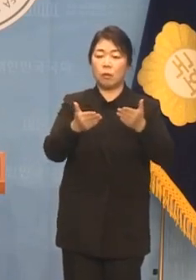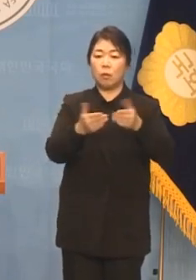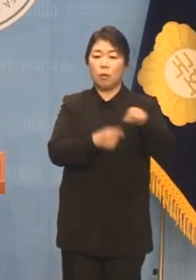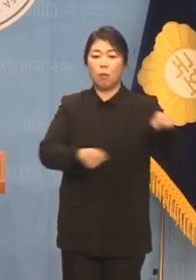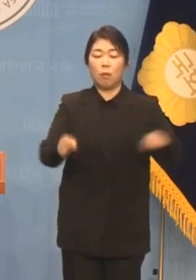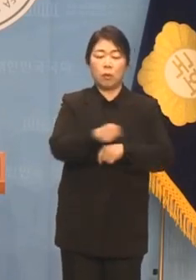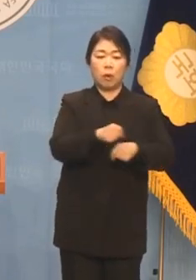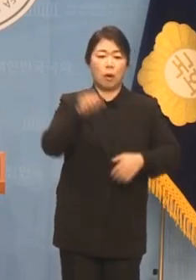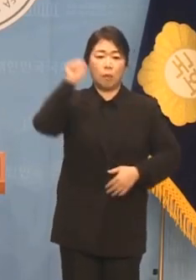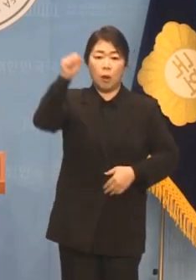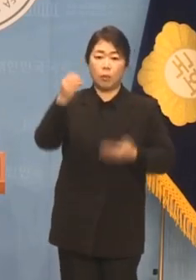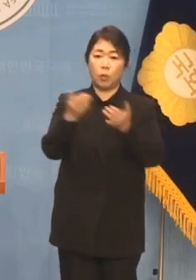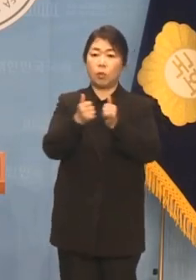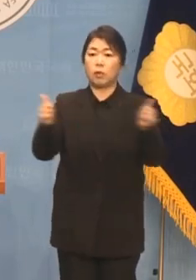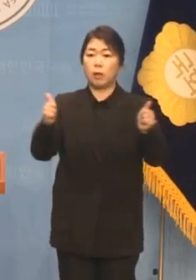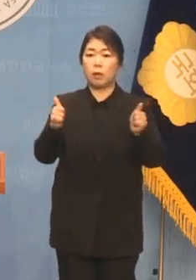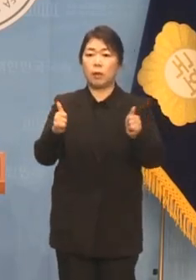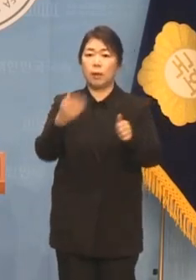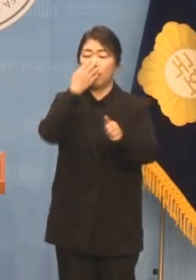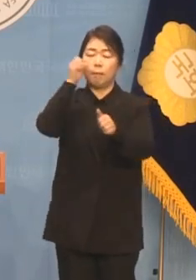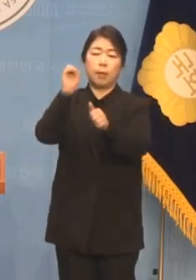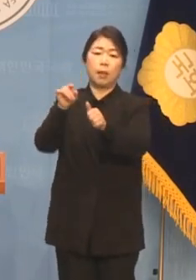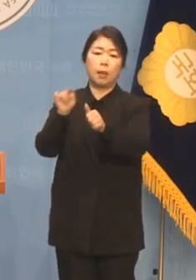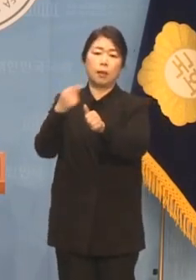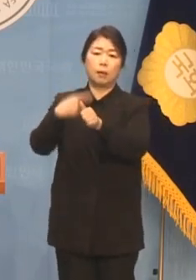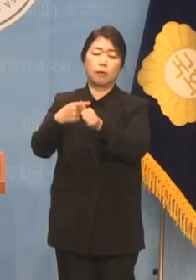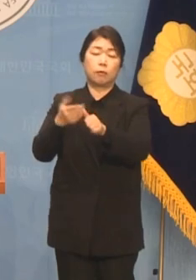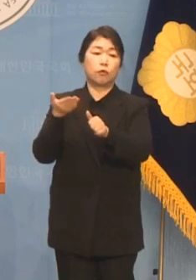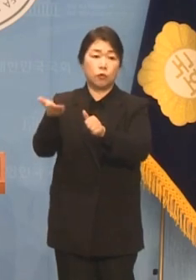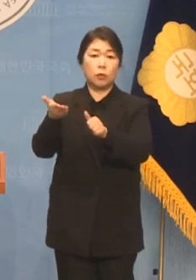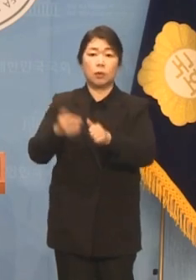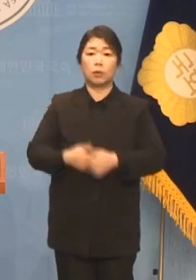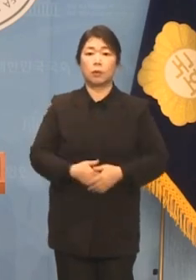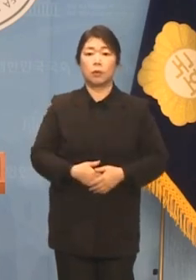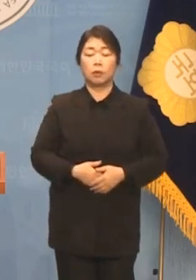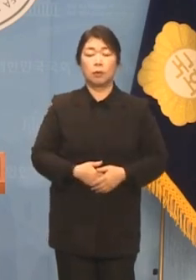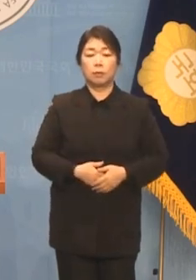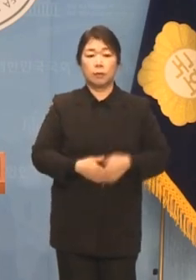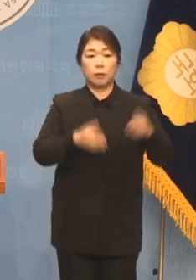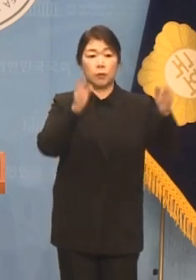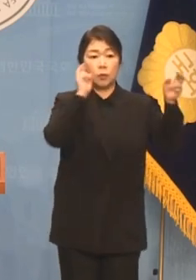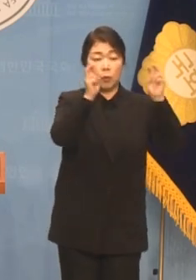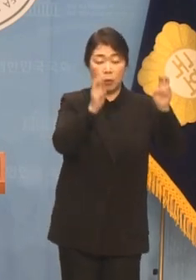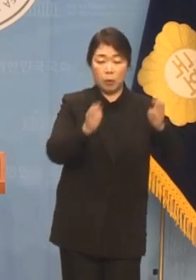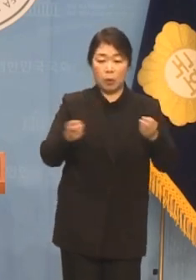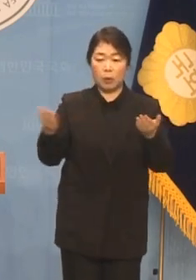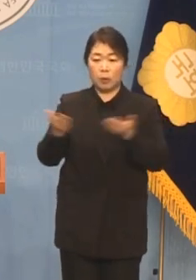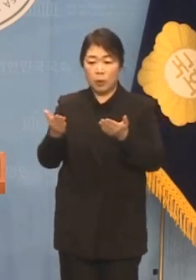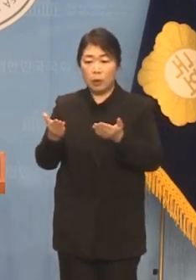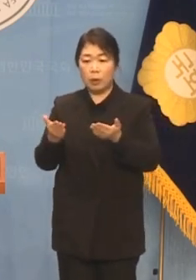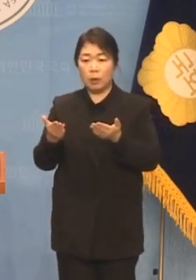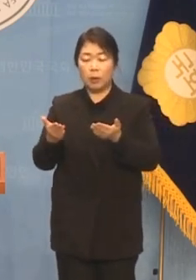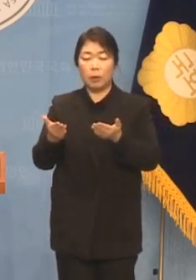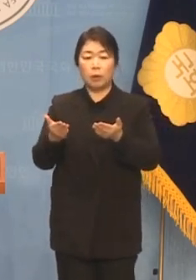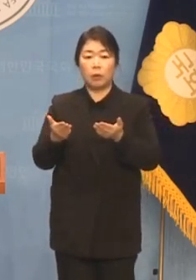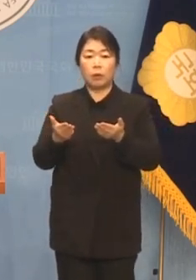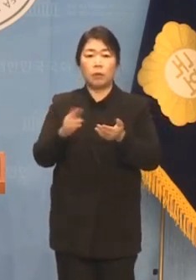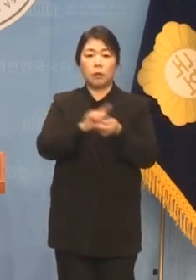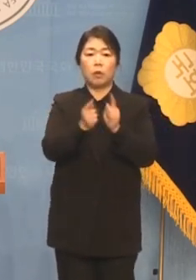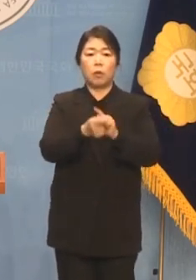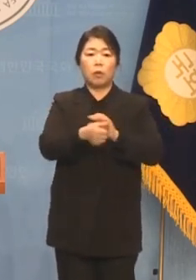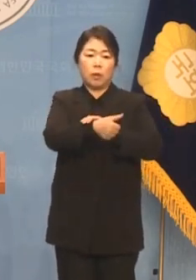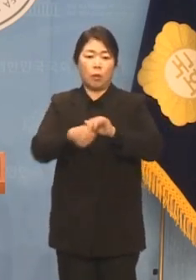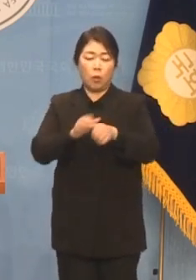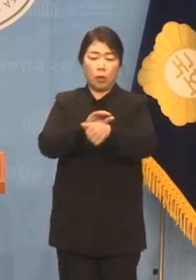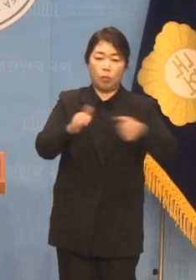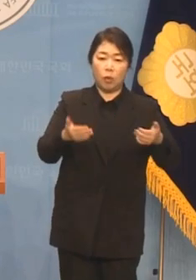파업 노동자들 도하 매도하고 노사간 양보와 적극적인 협상으로 조속한 타결을